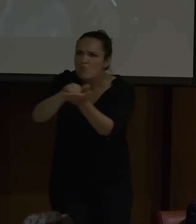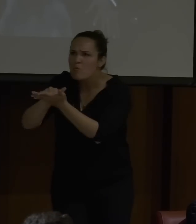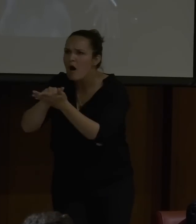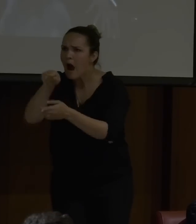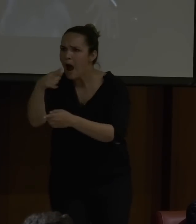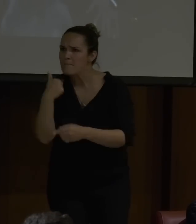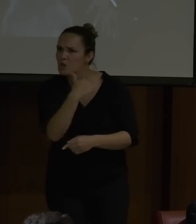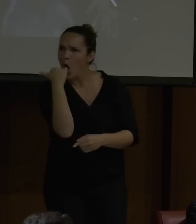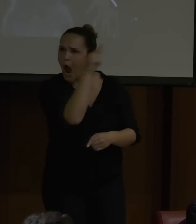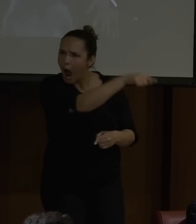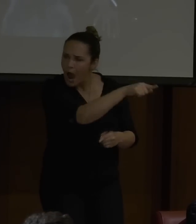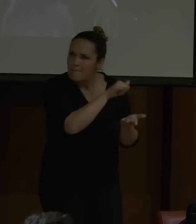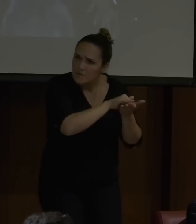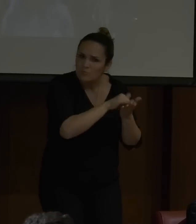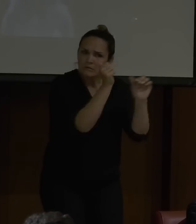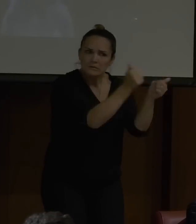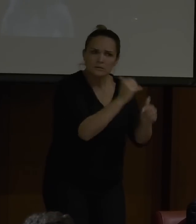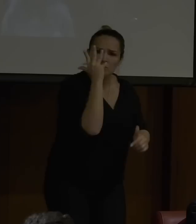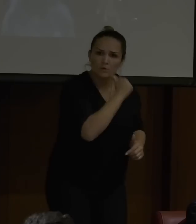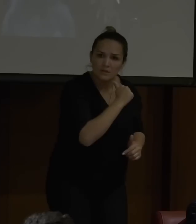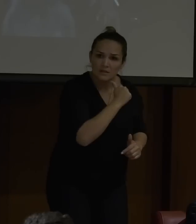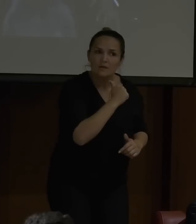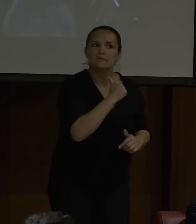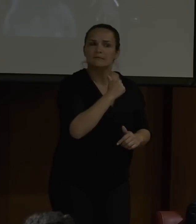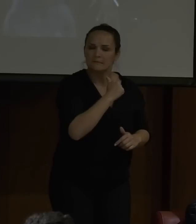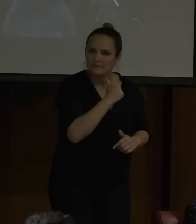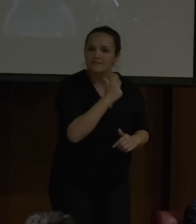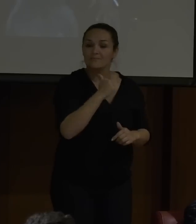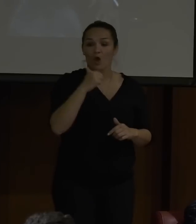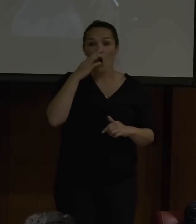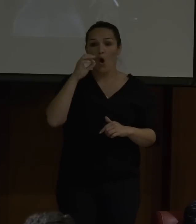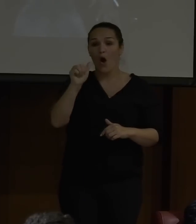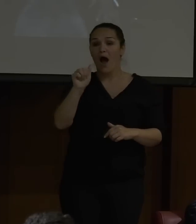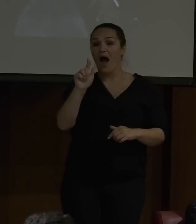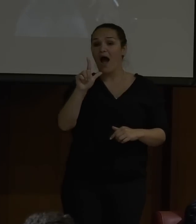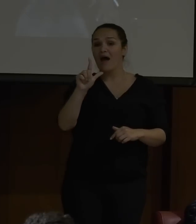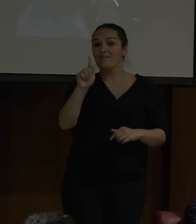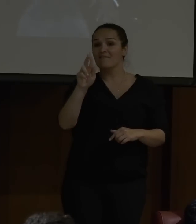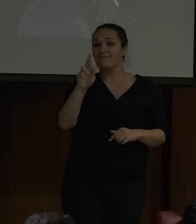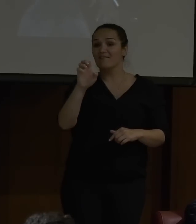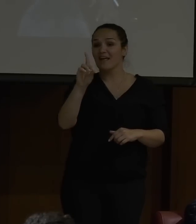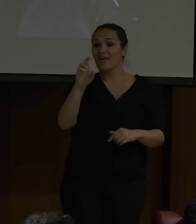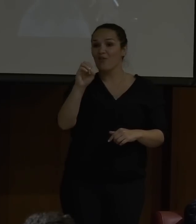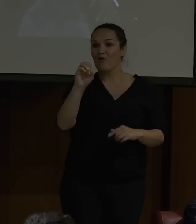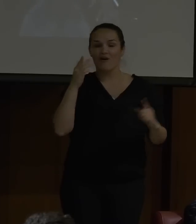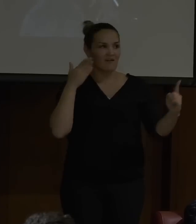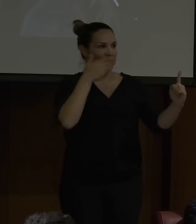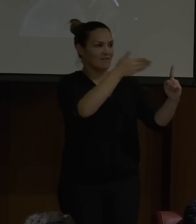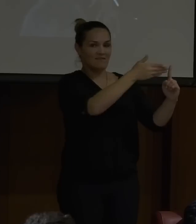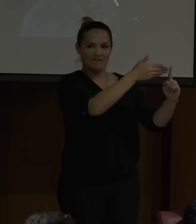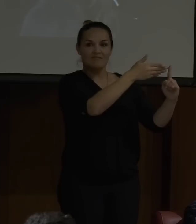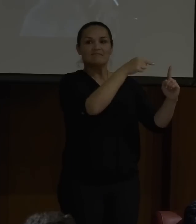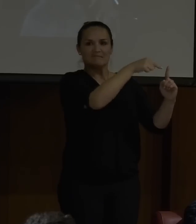Matilde. Y fue Alfredo Gutiérrez el que triunfó, el que logró grabar